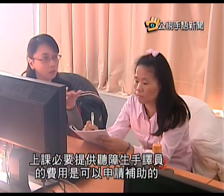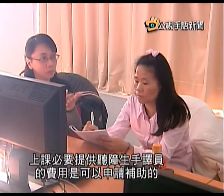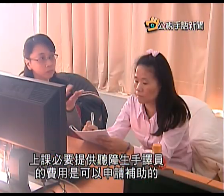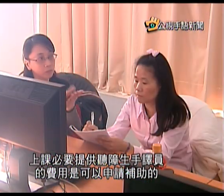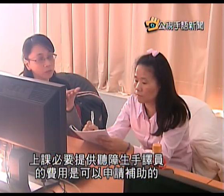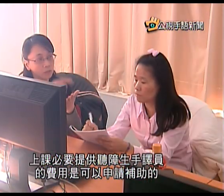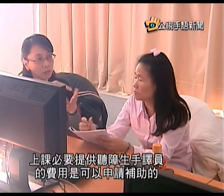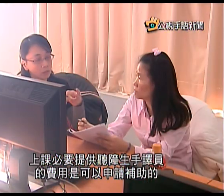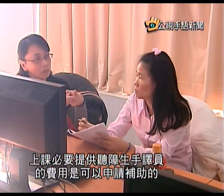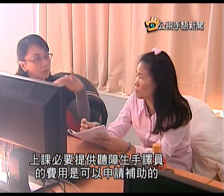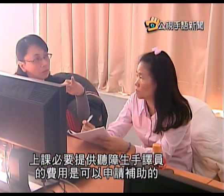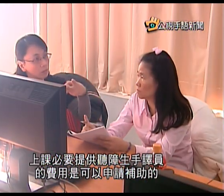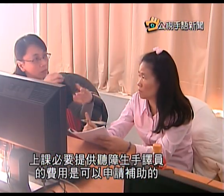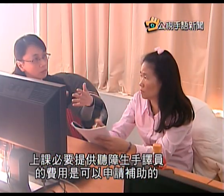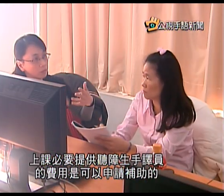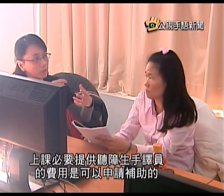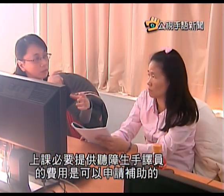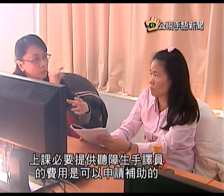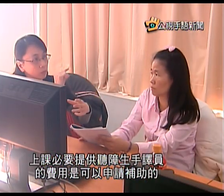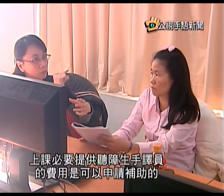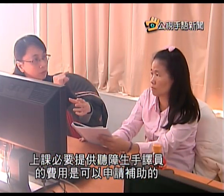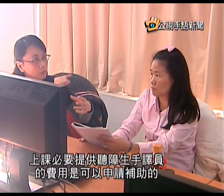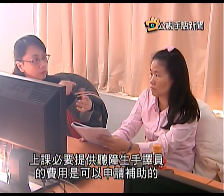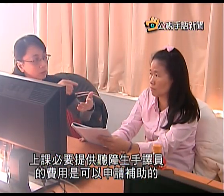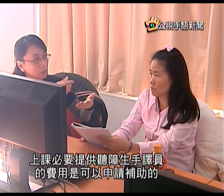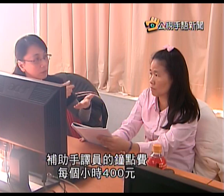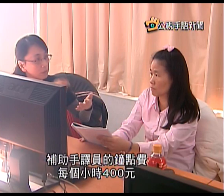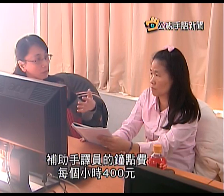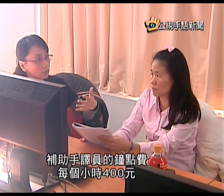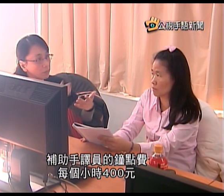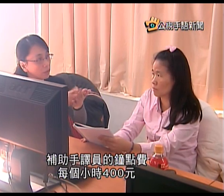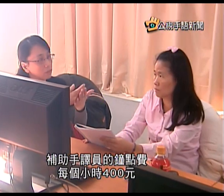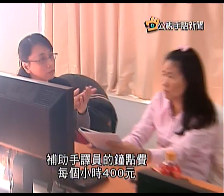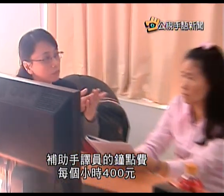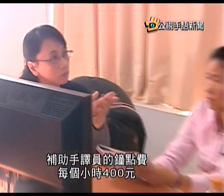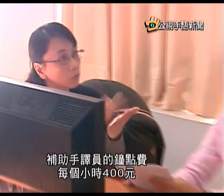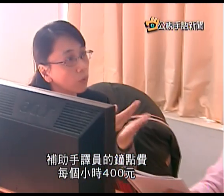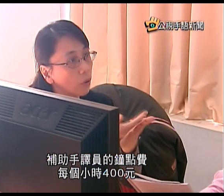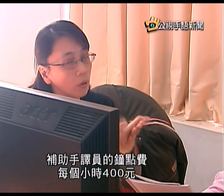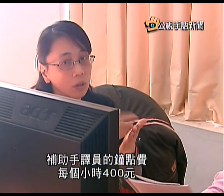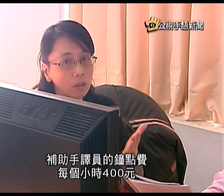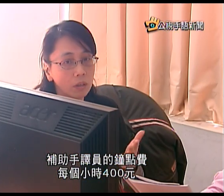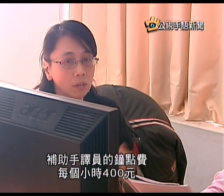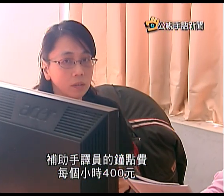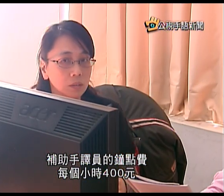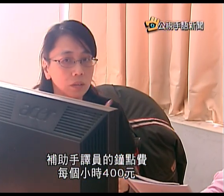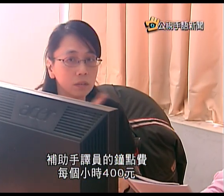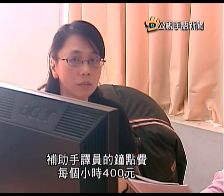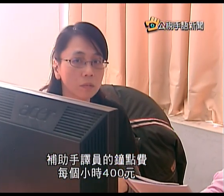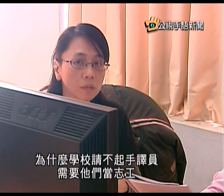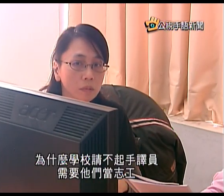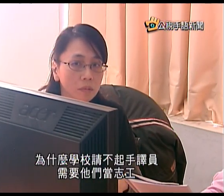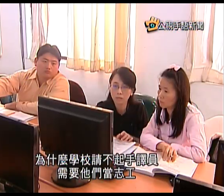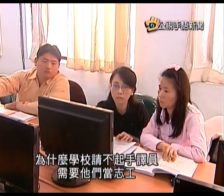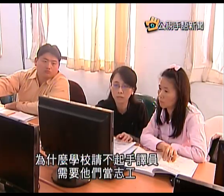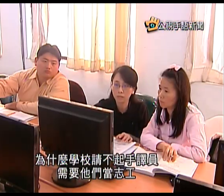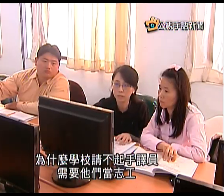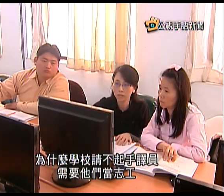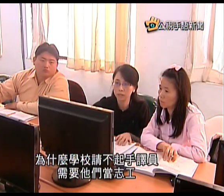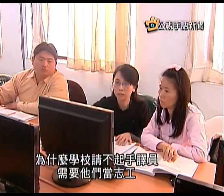生手译员的费用是可以申请补助的，补助手译员的钟点费每个小时400元。而为什么学校请不起手译员，需要